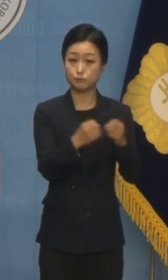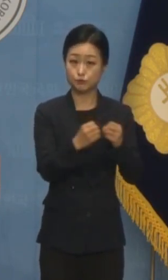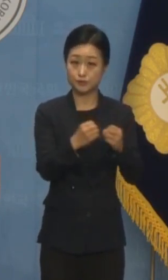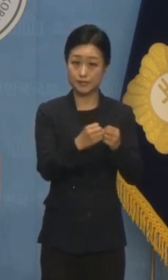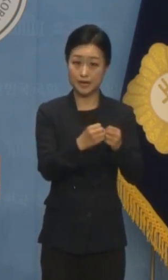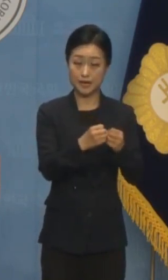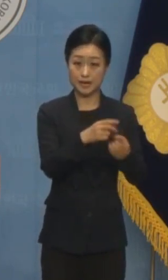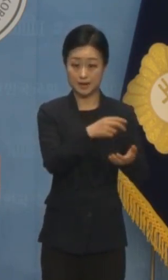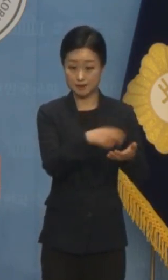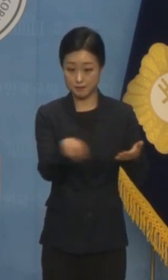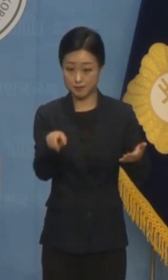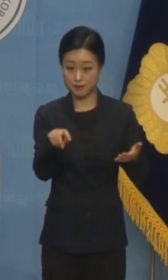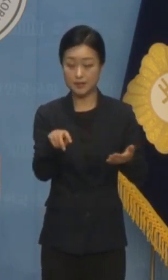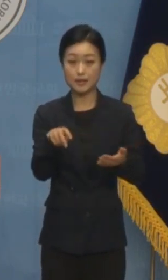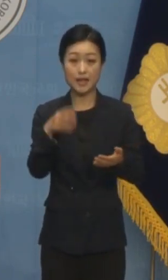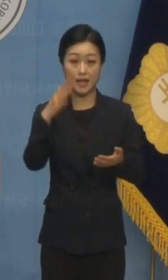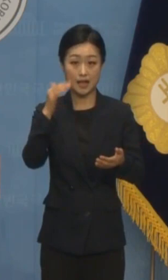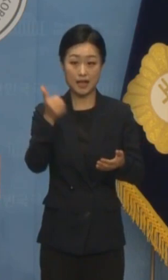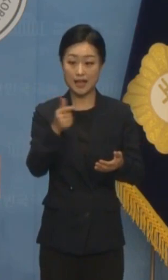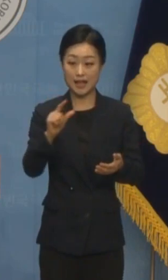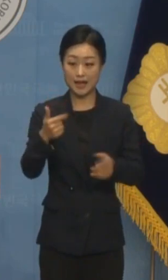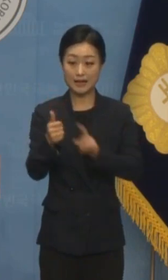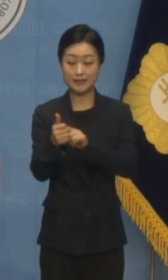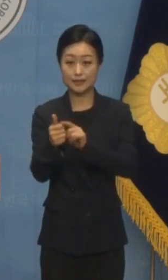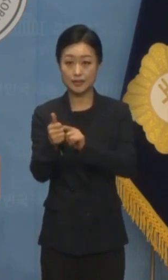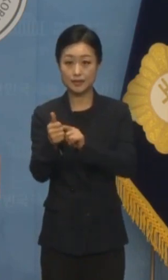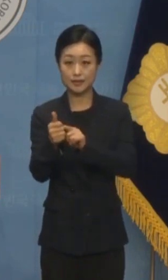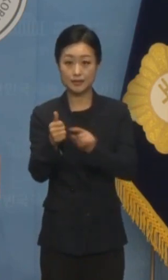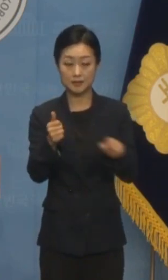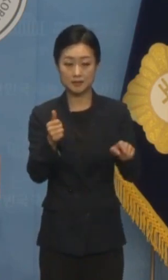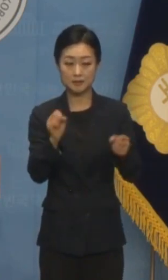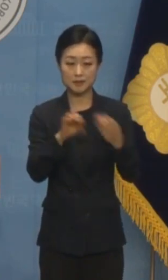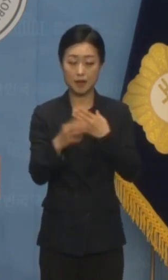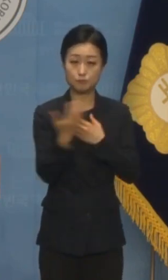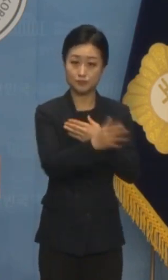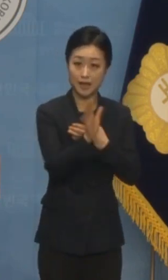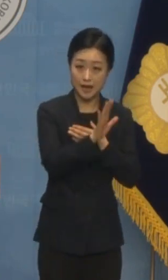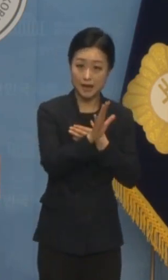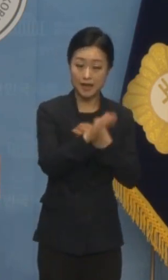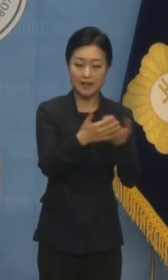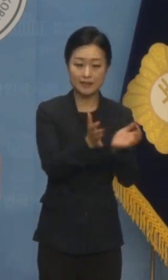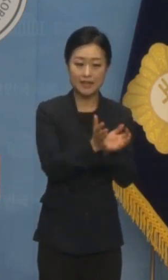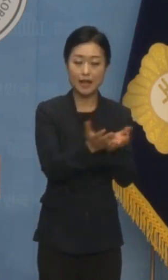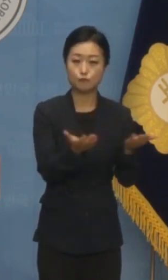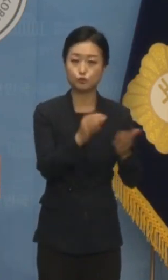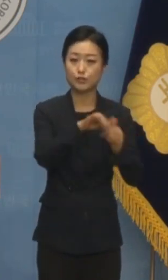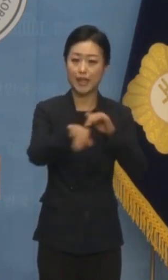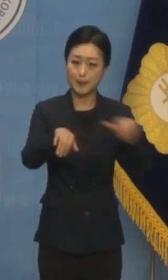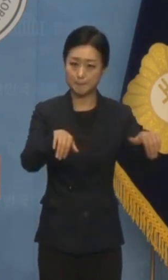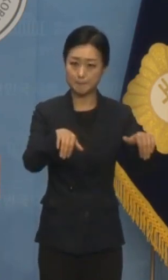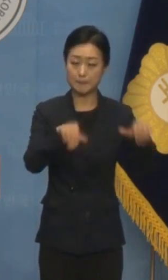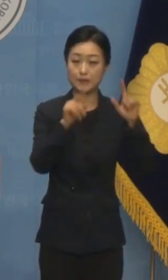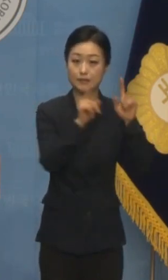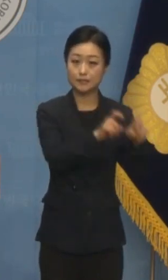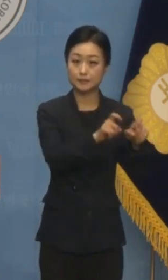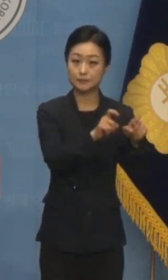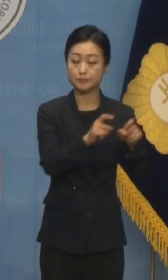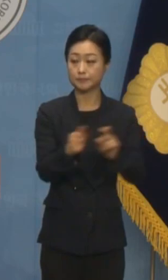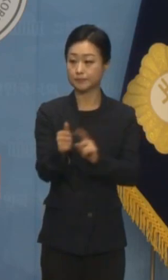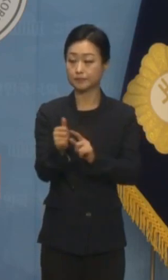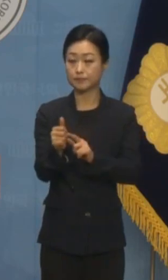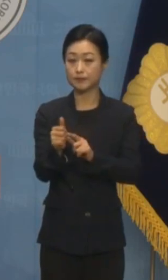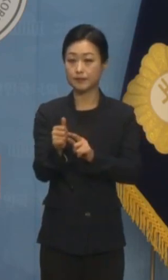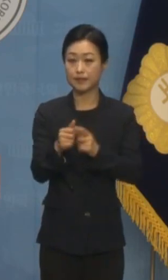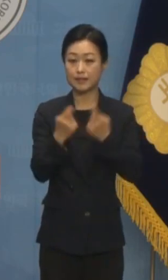익십 논란이 대통령 부인의 당무 개입으로 번졌고, 총선 시기 한동훈 후보의 사천 논란도